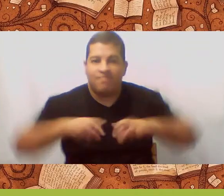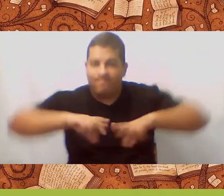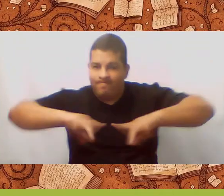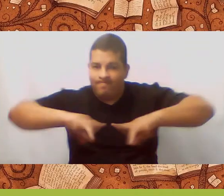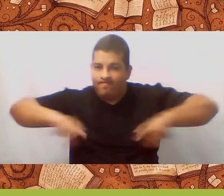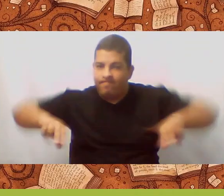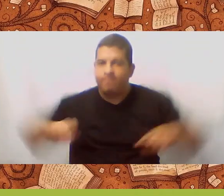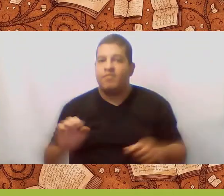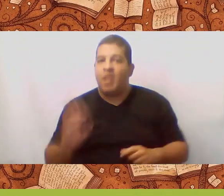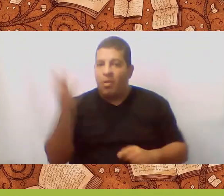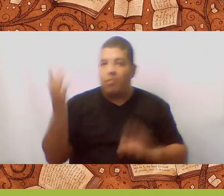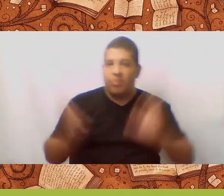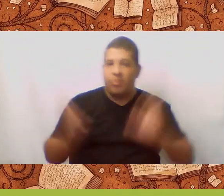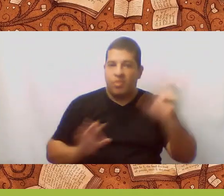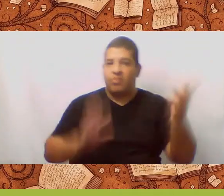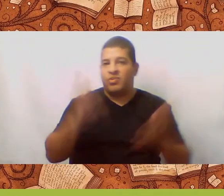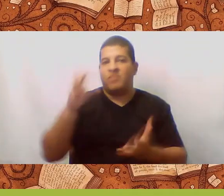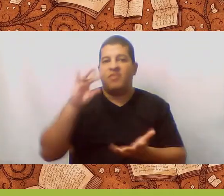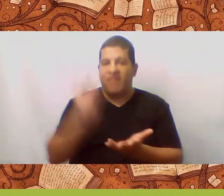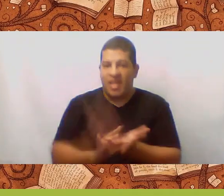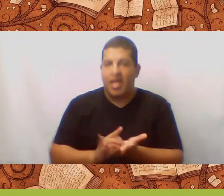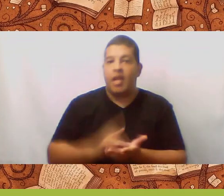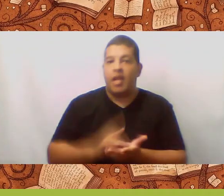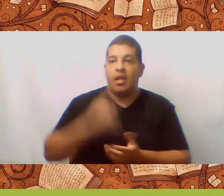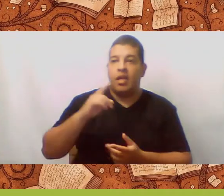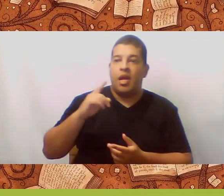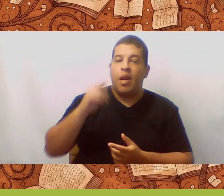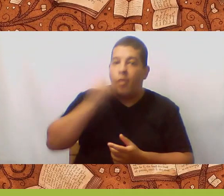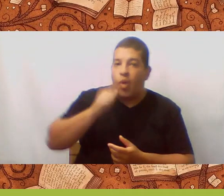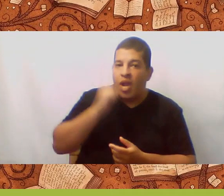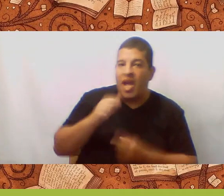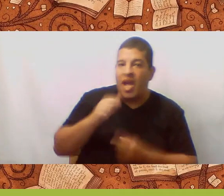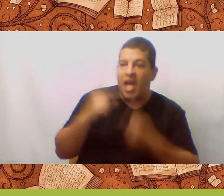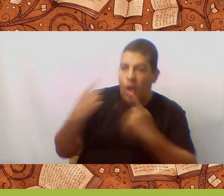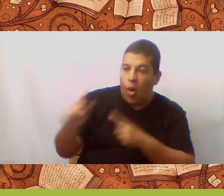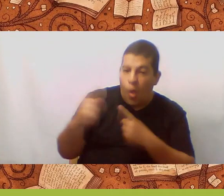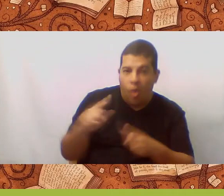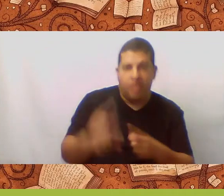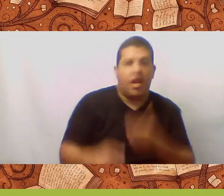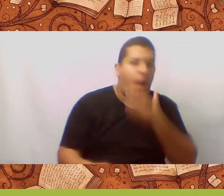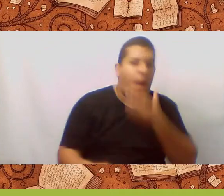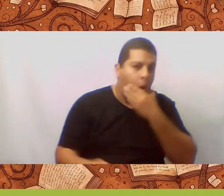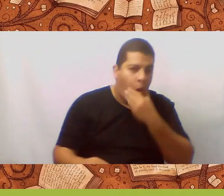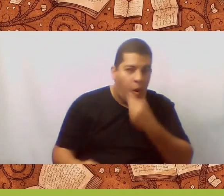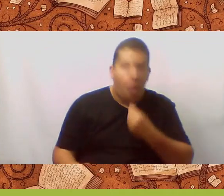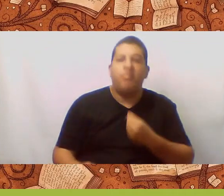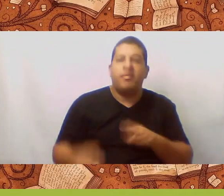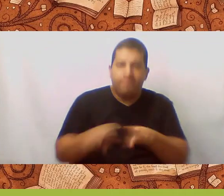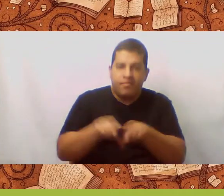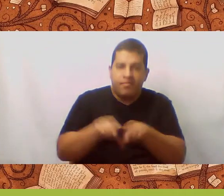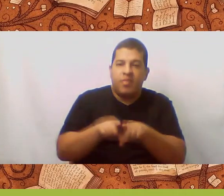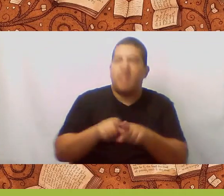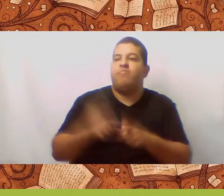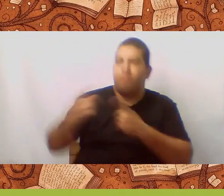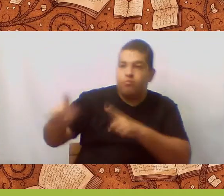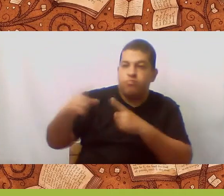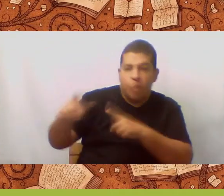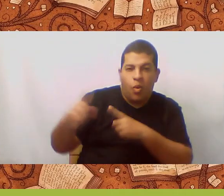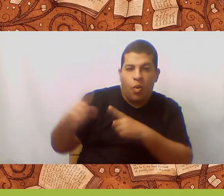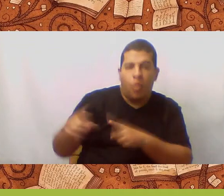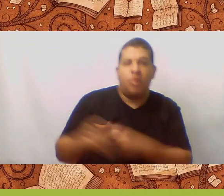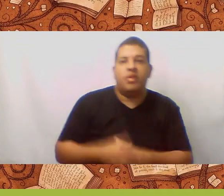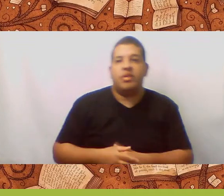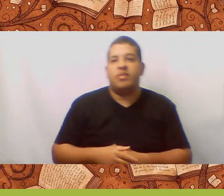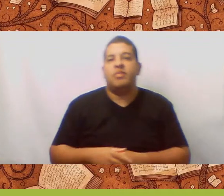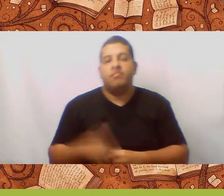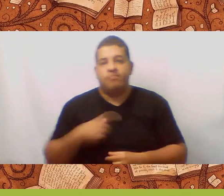real, né, contra as mulheres, né, exercida pelos homens, né? Então, é uma violência de natureza fundamentalmente